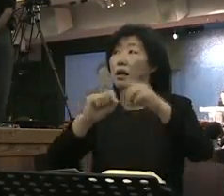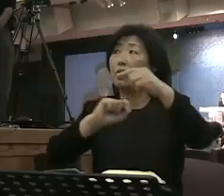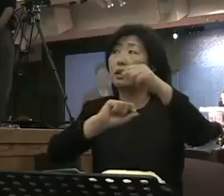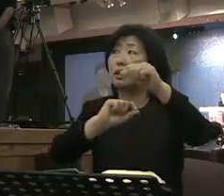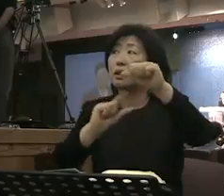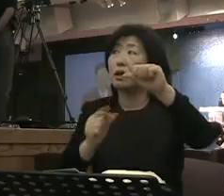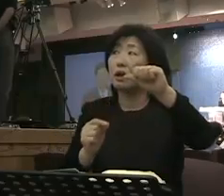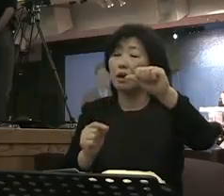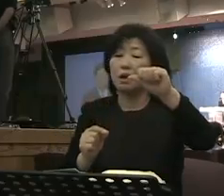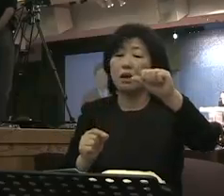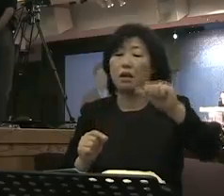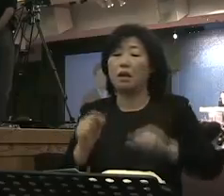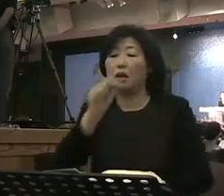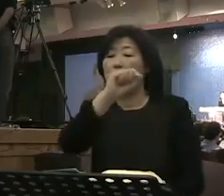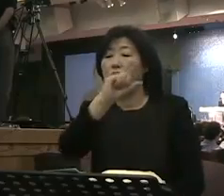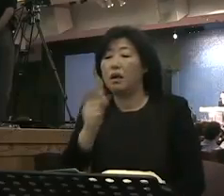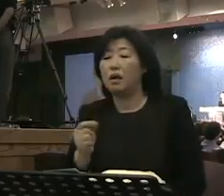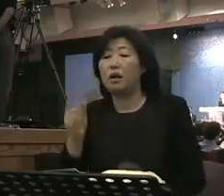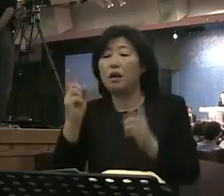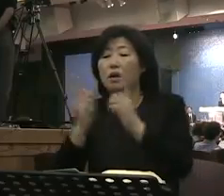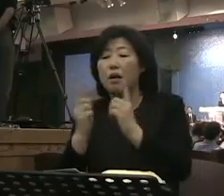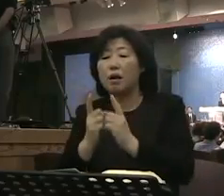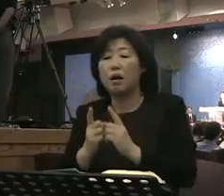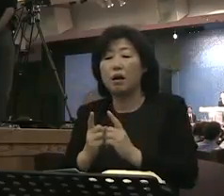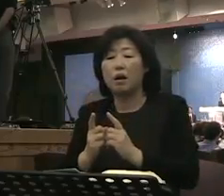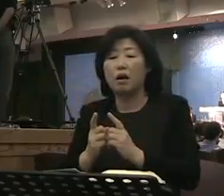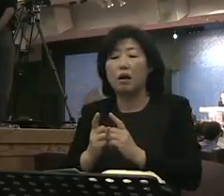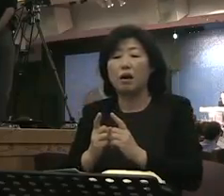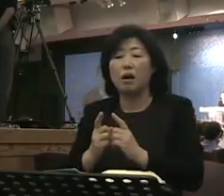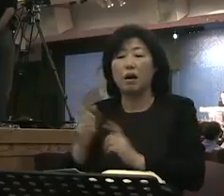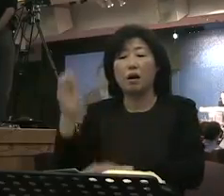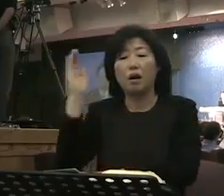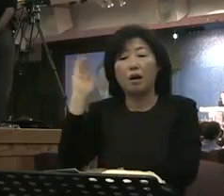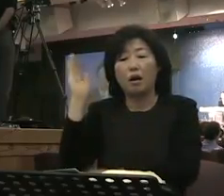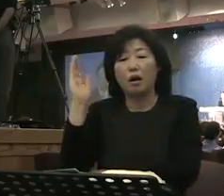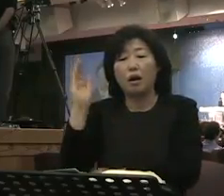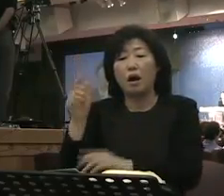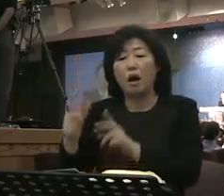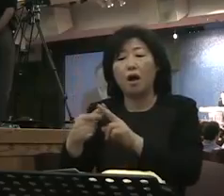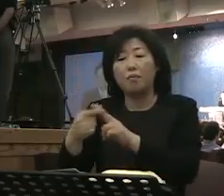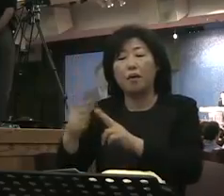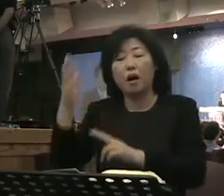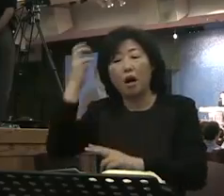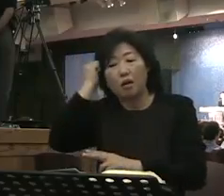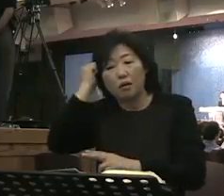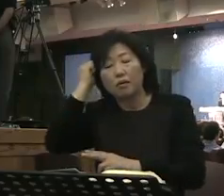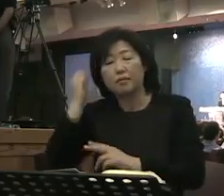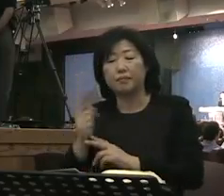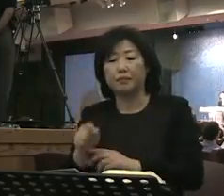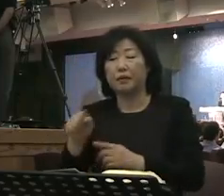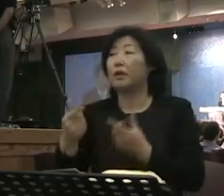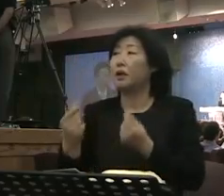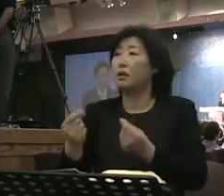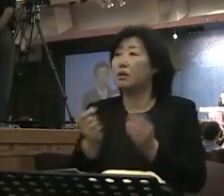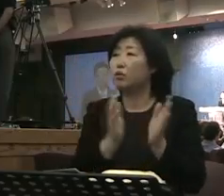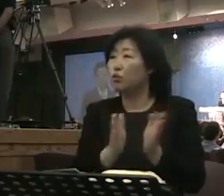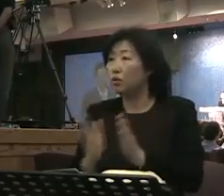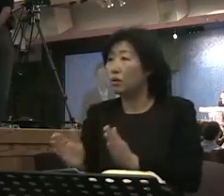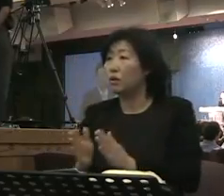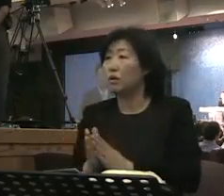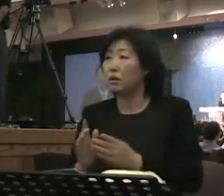가정의 자녀와 함께 말씀 묵상 함께 말씀 암송할 수 있도록 한 그러한